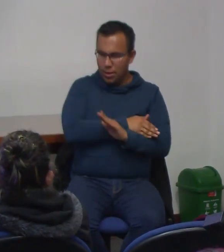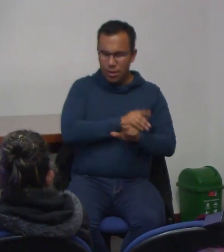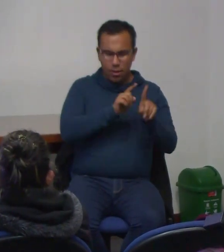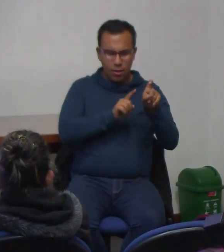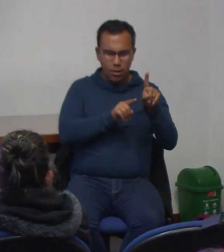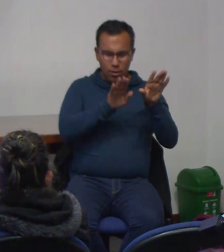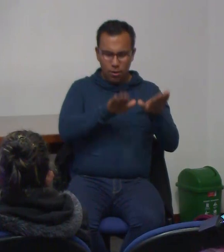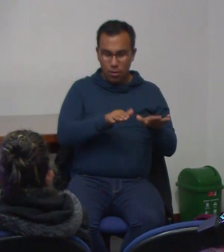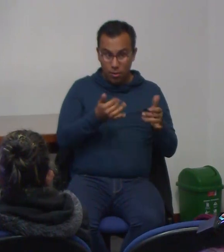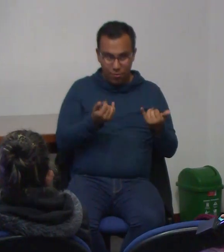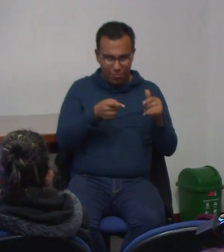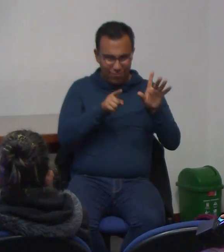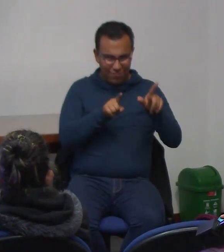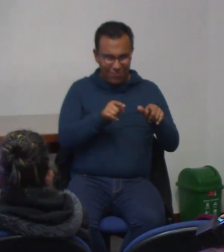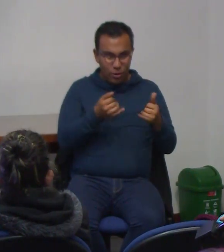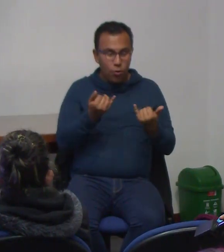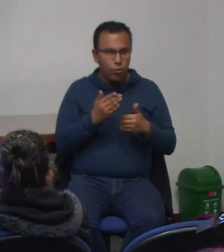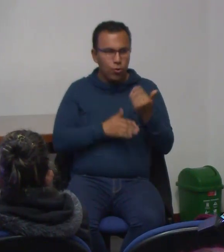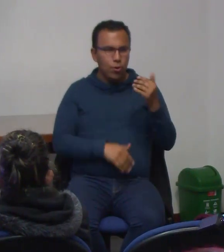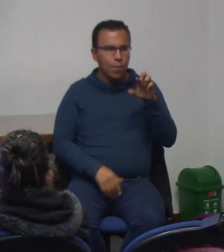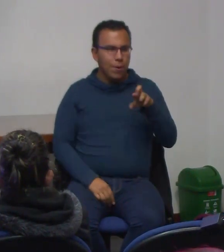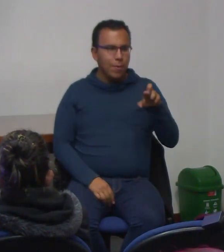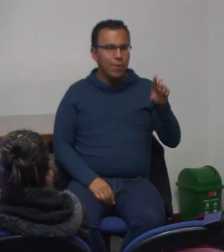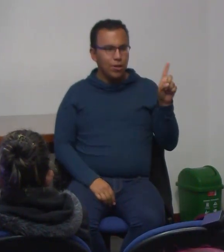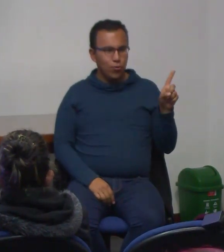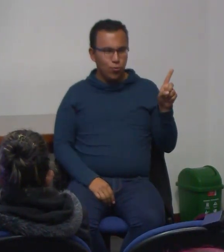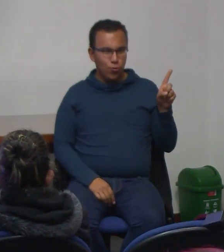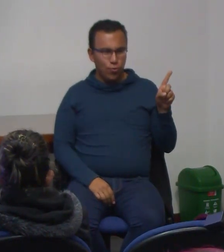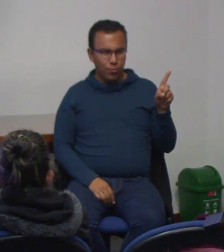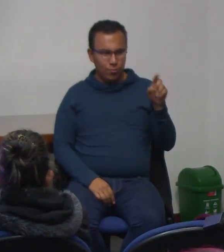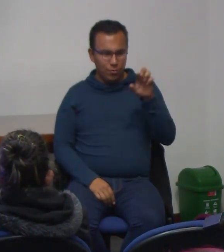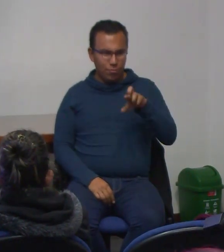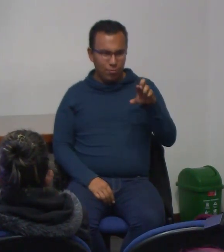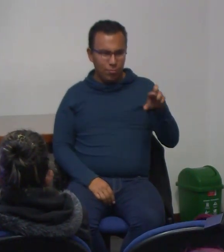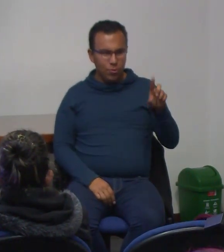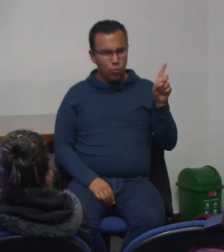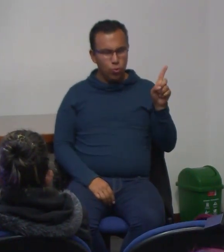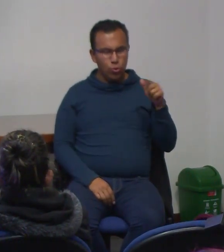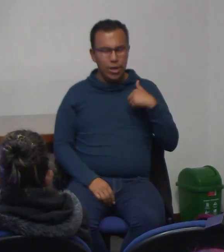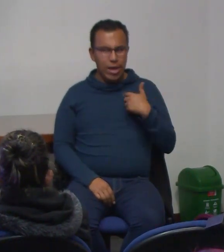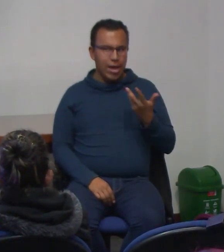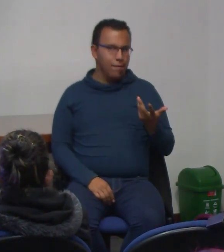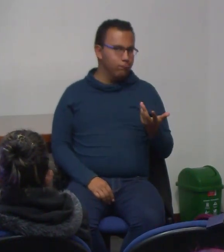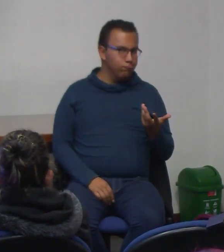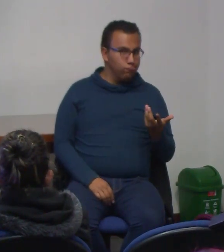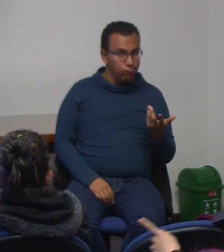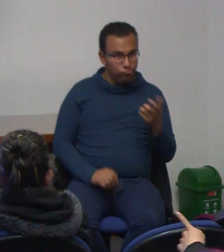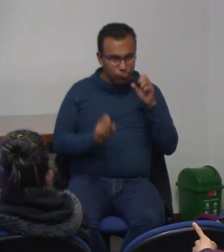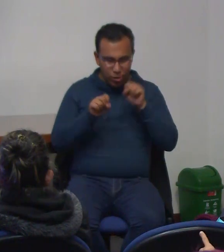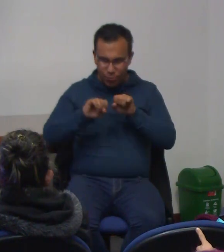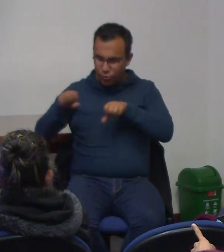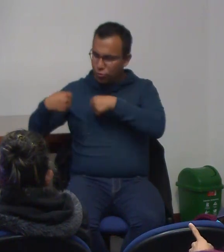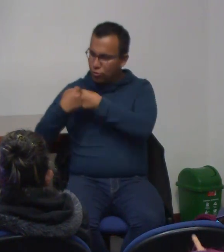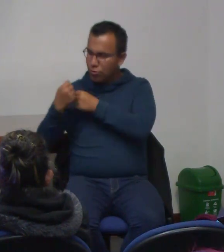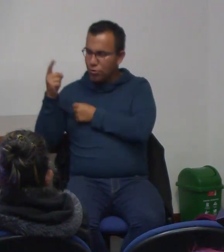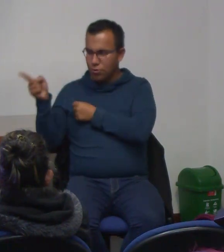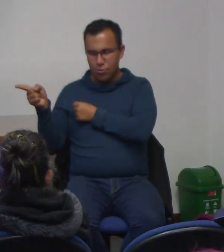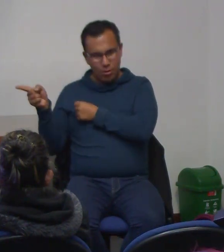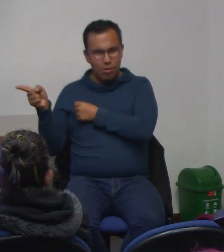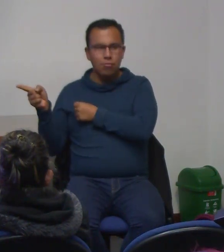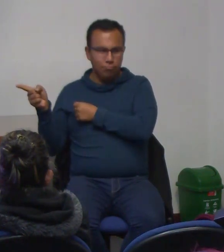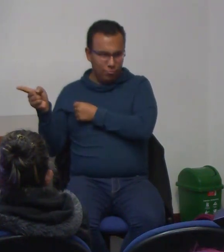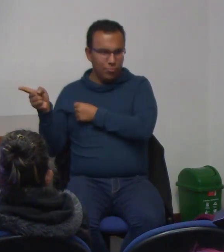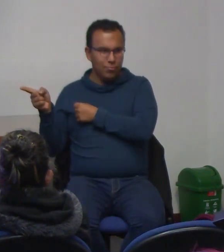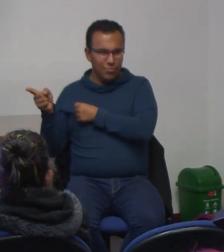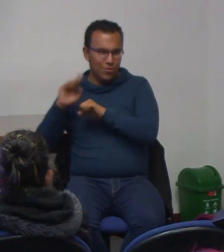Entonces digamos nosotros artic que estamos en ppi 1 como podríamos eh tener esa articulación para con